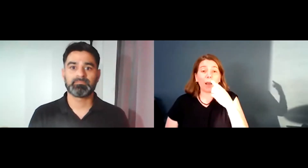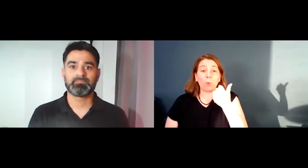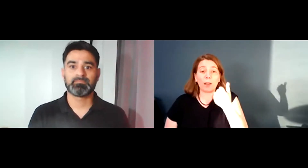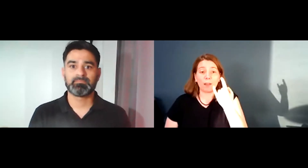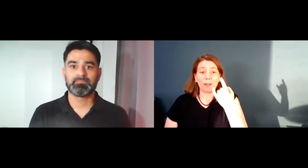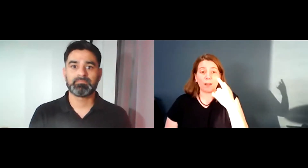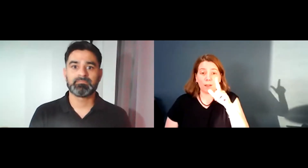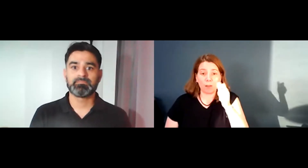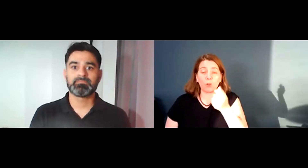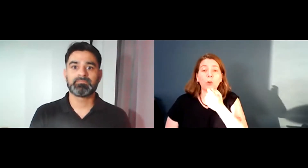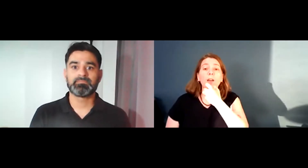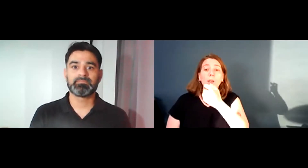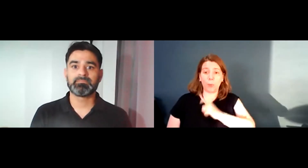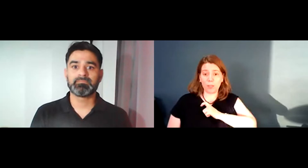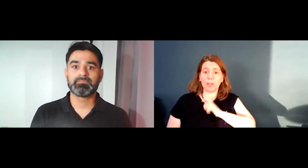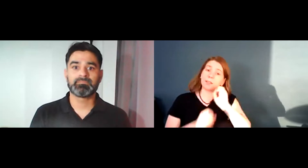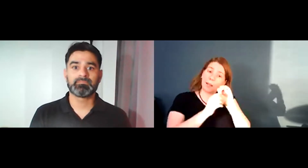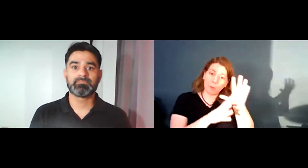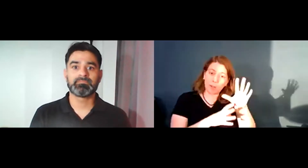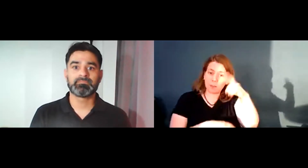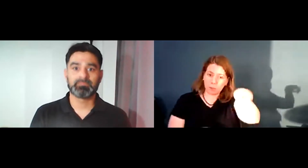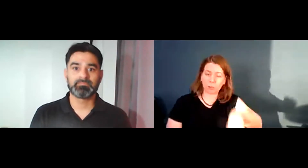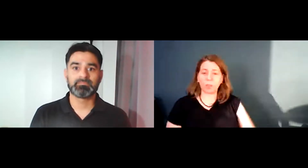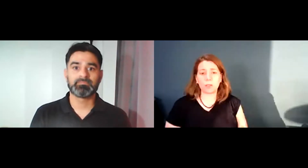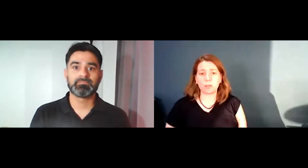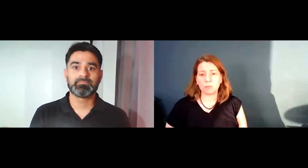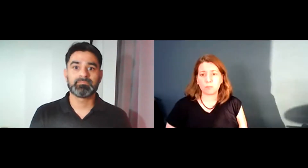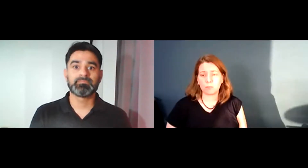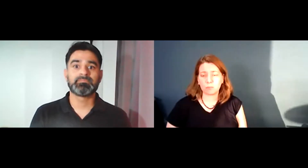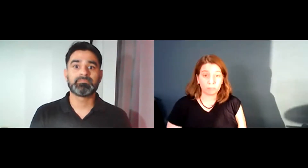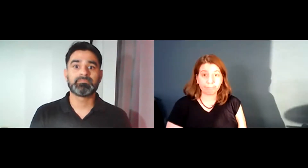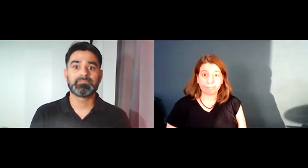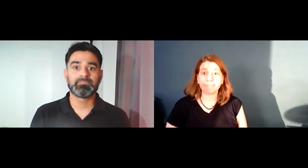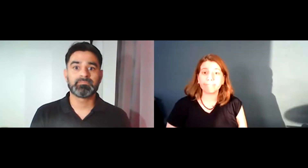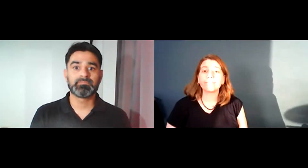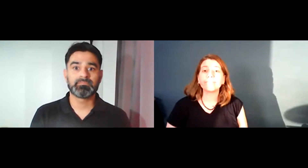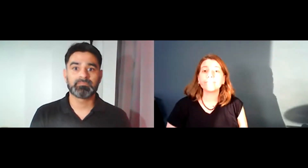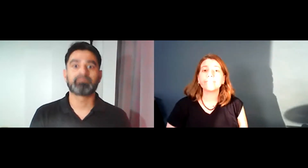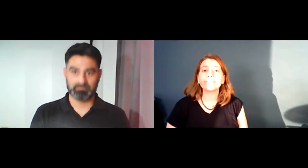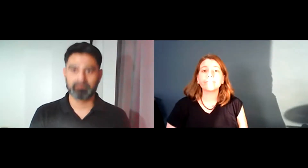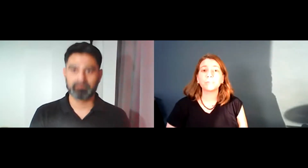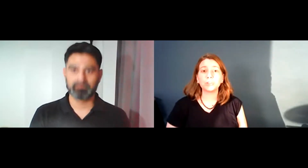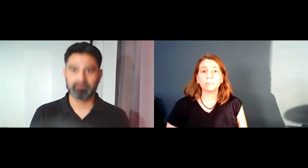Paula nos da respuesta, se la mandamos a ustedes. Bárbaro. Okay. Belén.